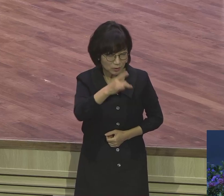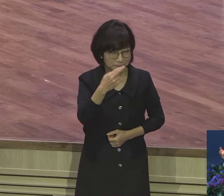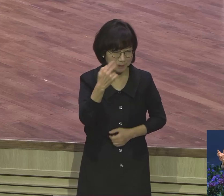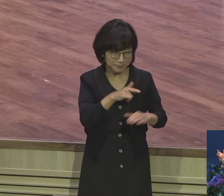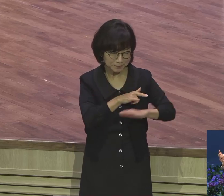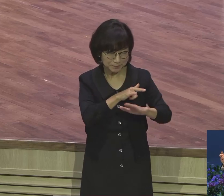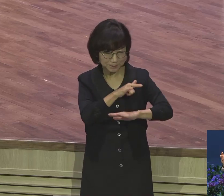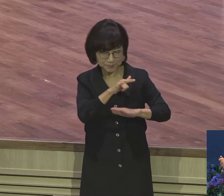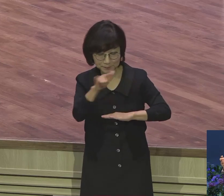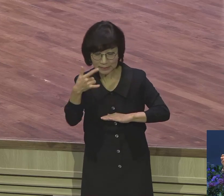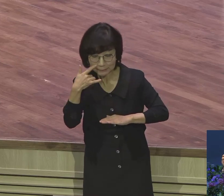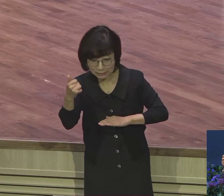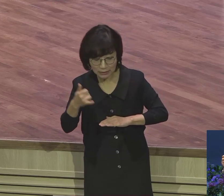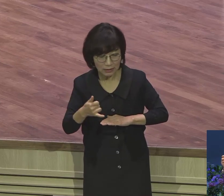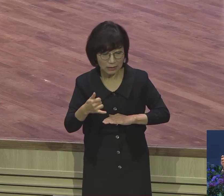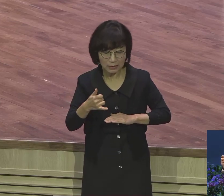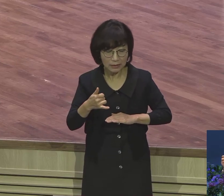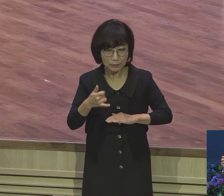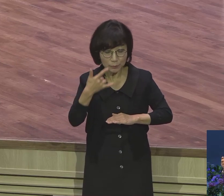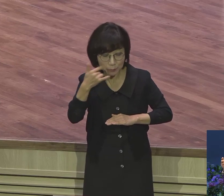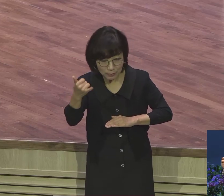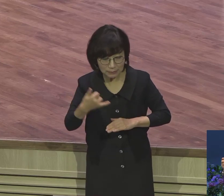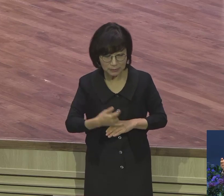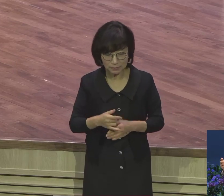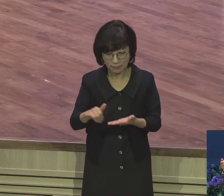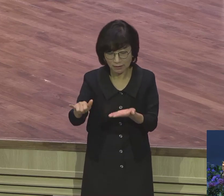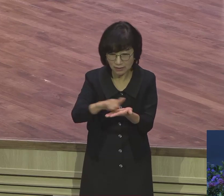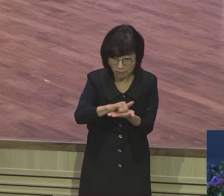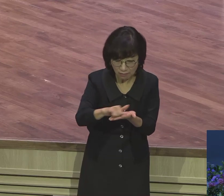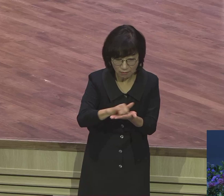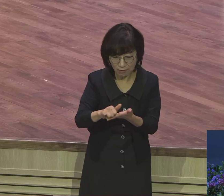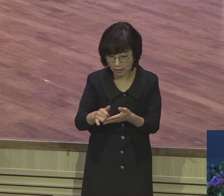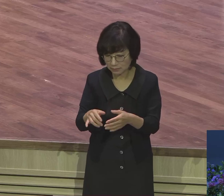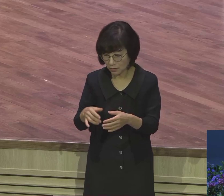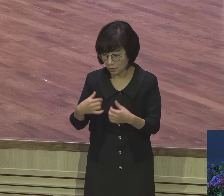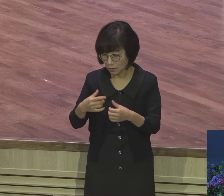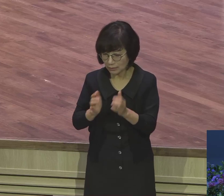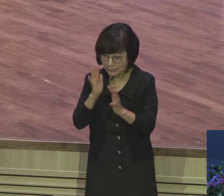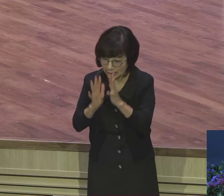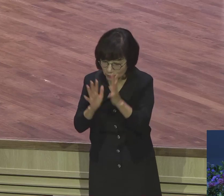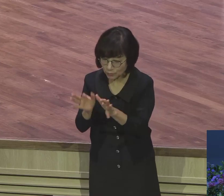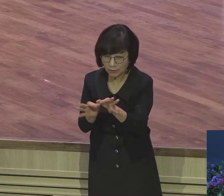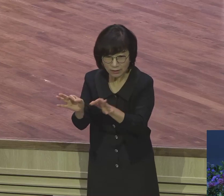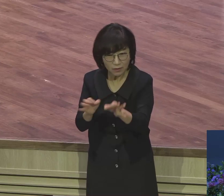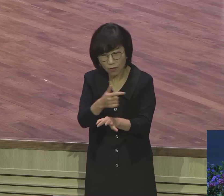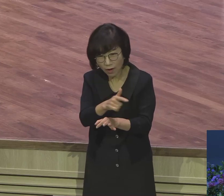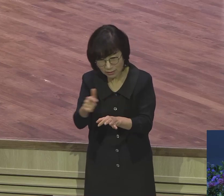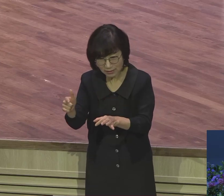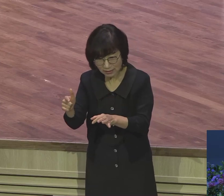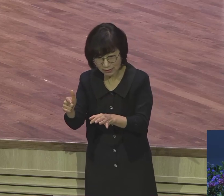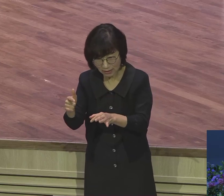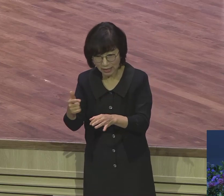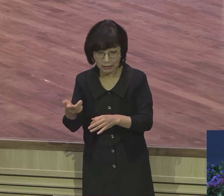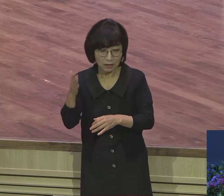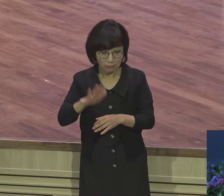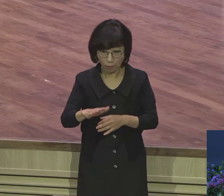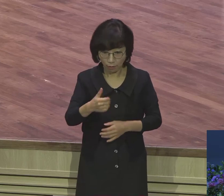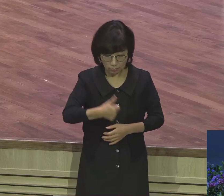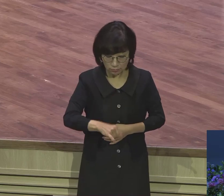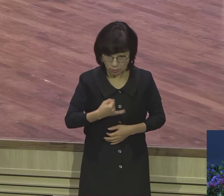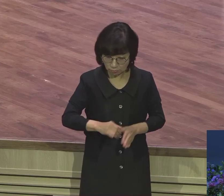2세대들이 누구냐 2세대의 LA 북미의 영사하러빈은 의사예요. 의사 아버지는 노가도 하고